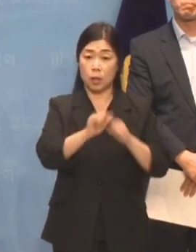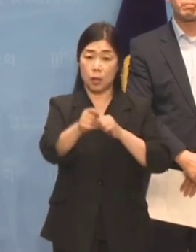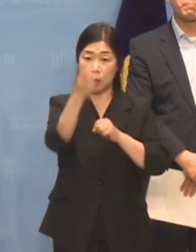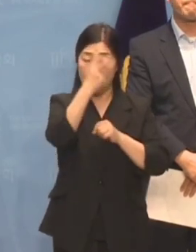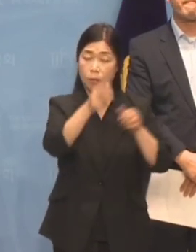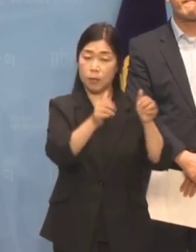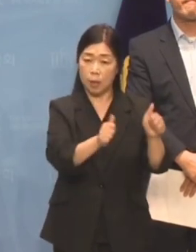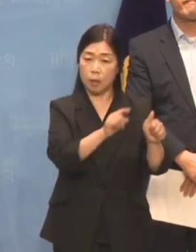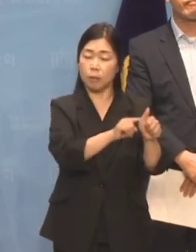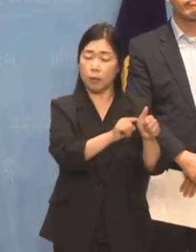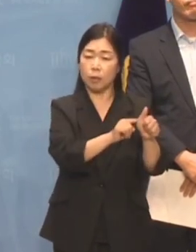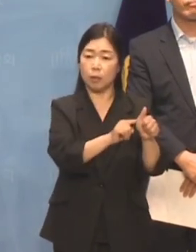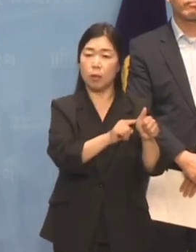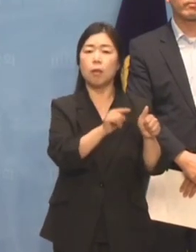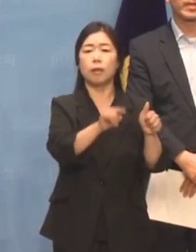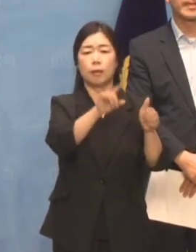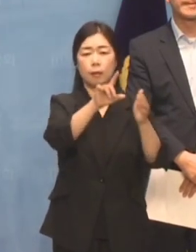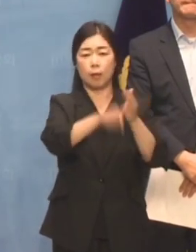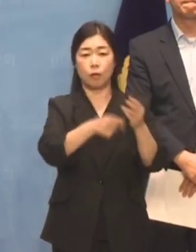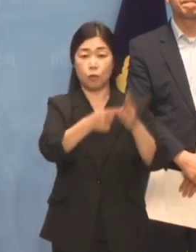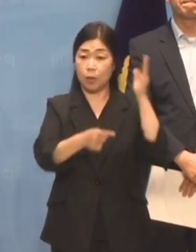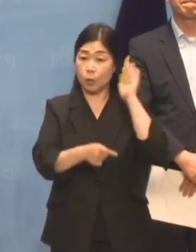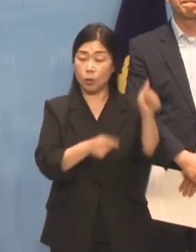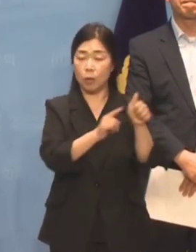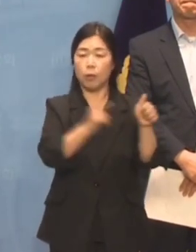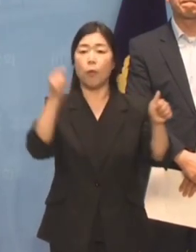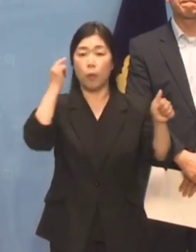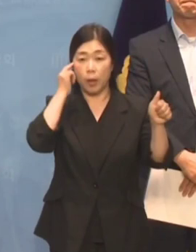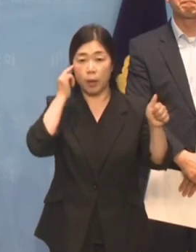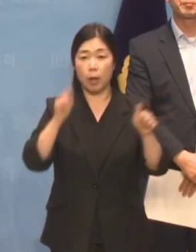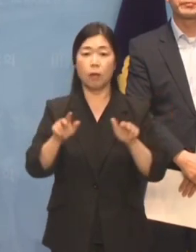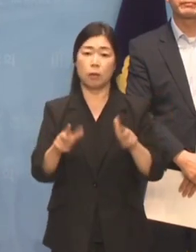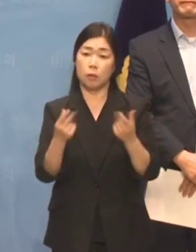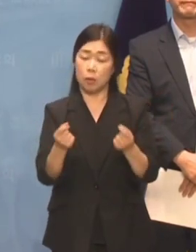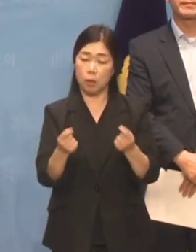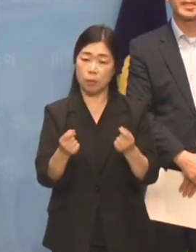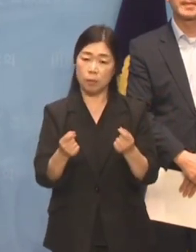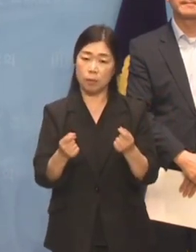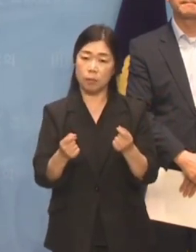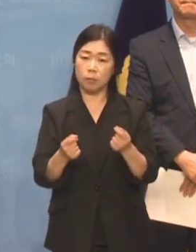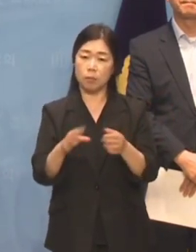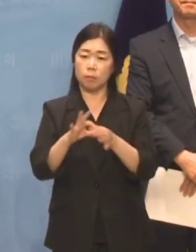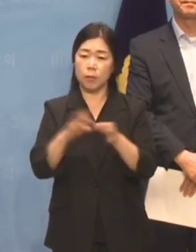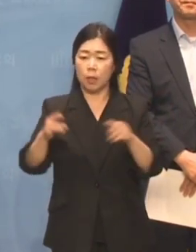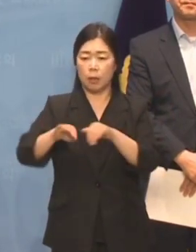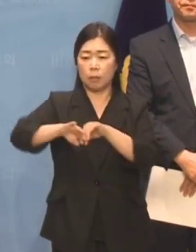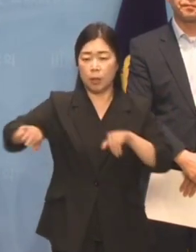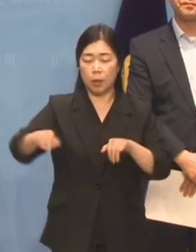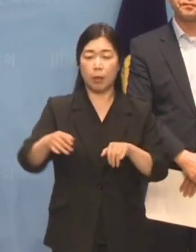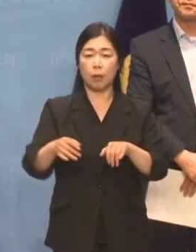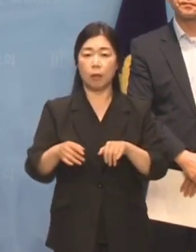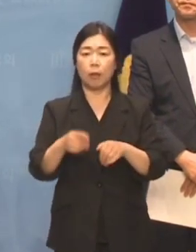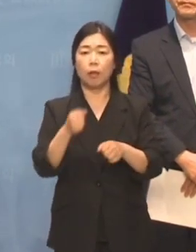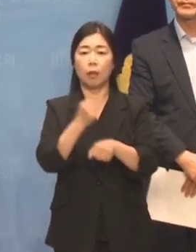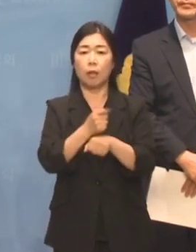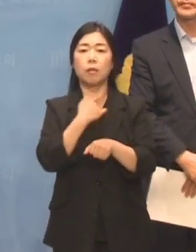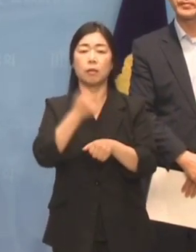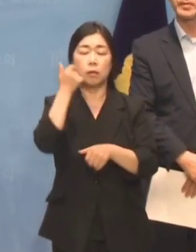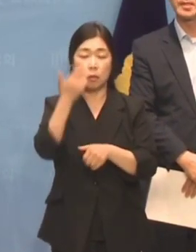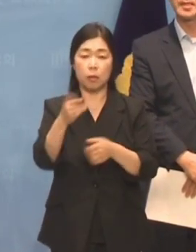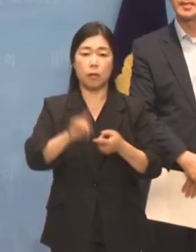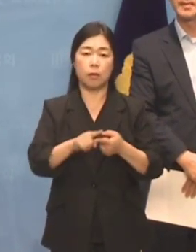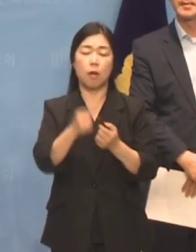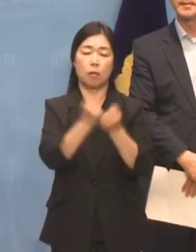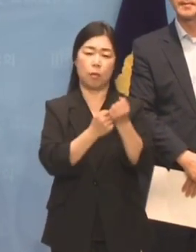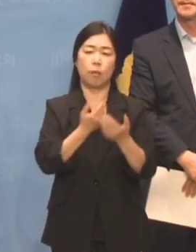서울중앙지검장으로서 그 당시 윤석열 대통령은 왜 이러한 꼬리자르기 행위를 했는지에 대한 해명도 필요할 것 같습니다. 그래서